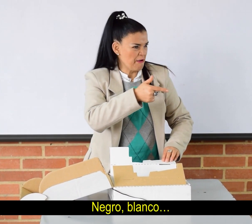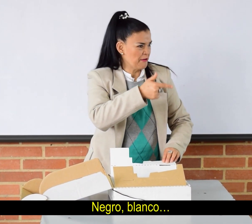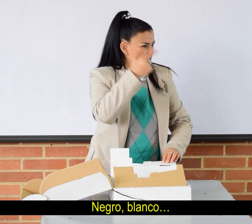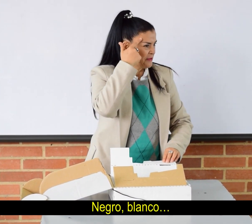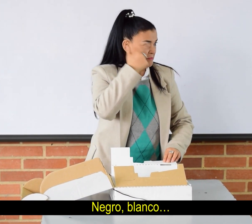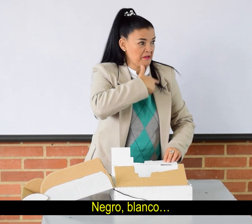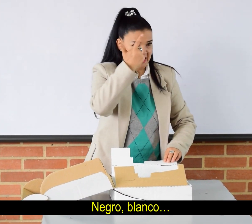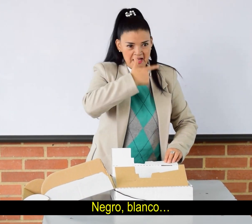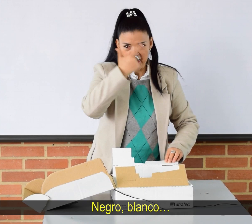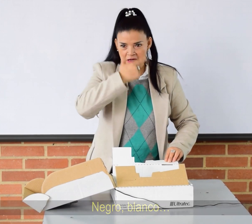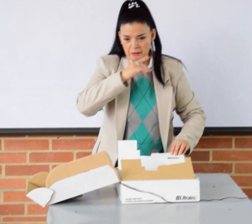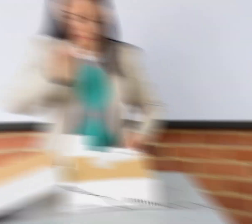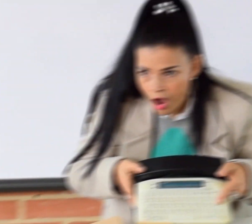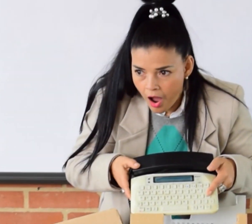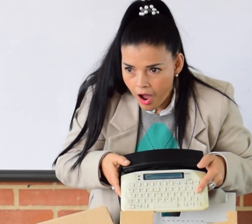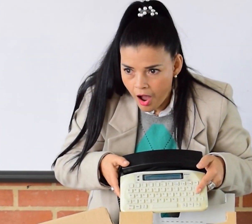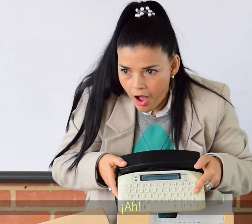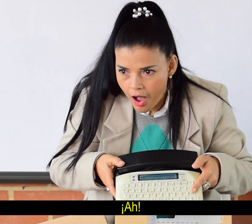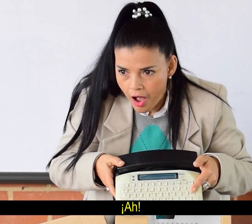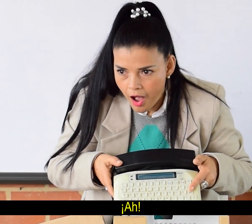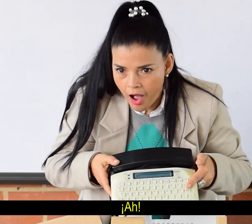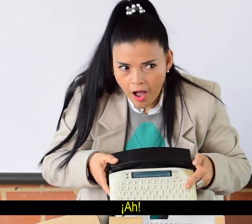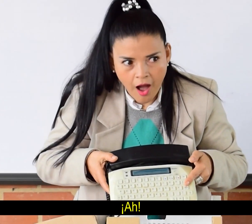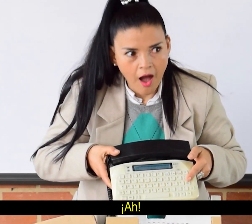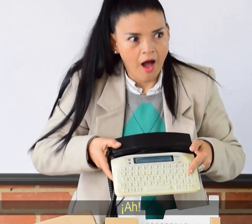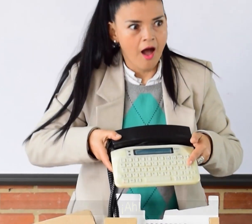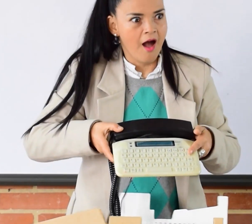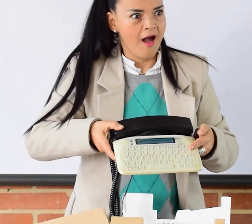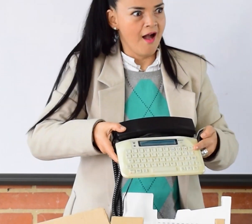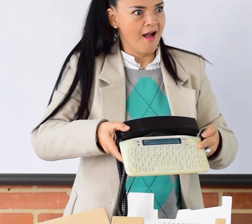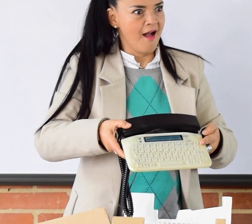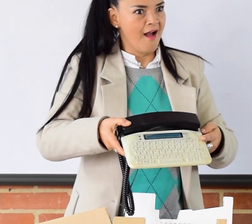Negro, blanco. ¡Ah!